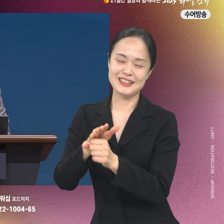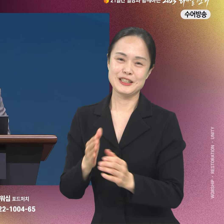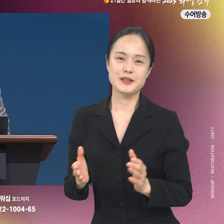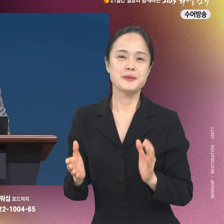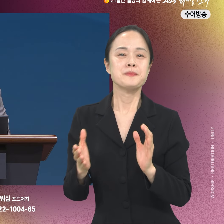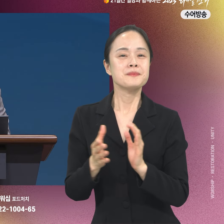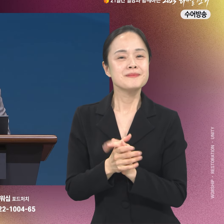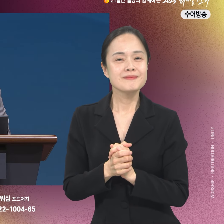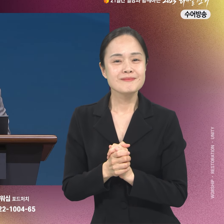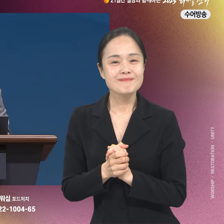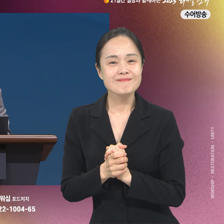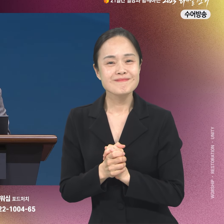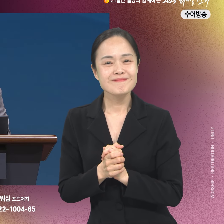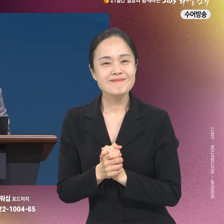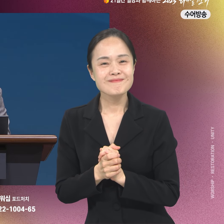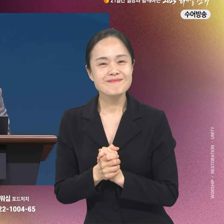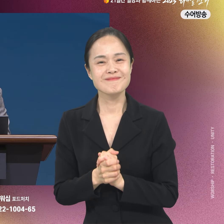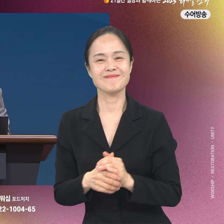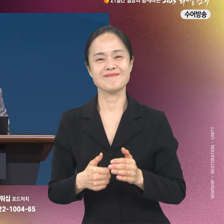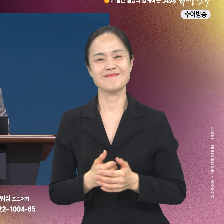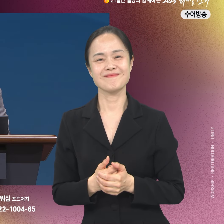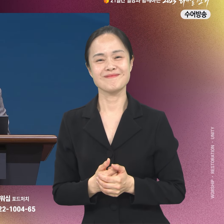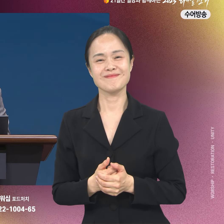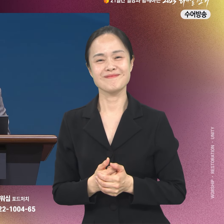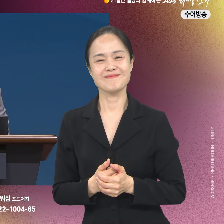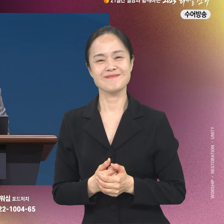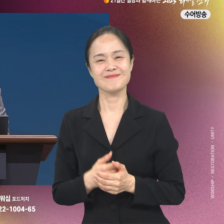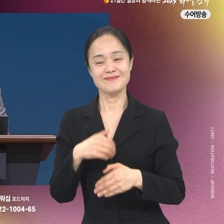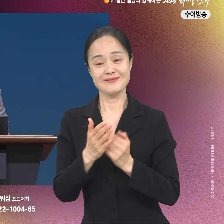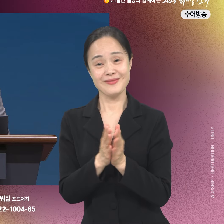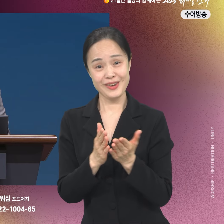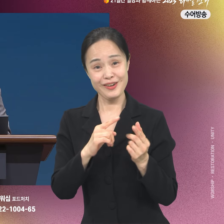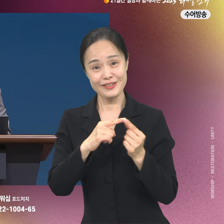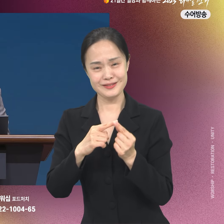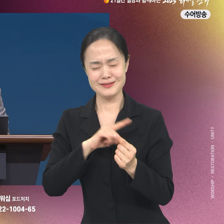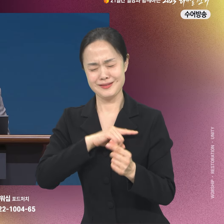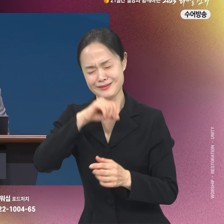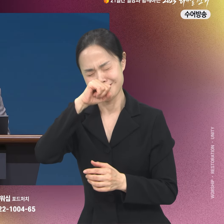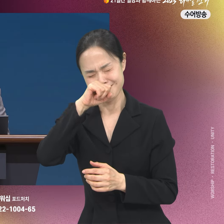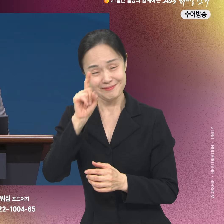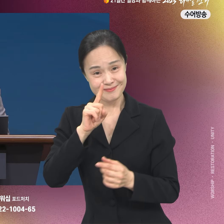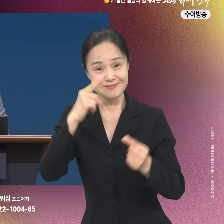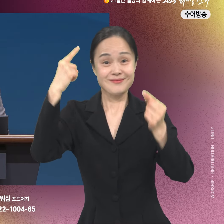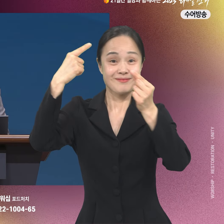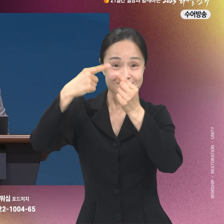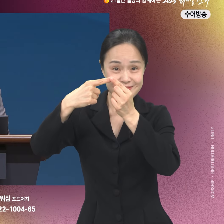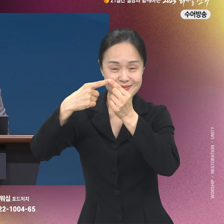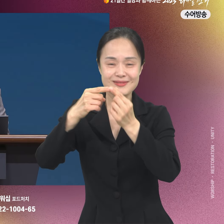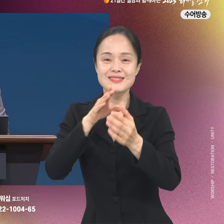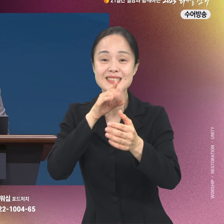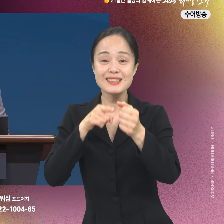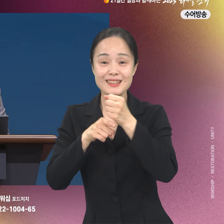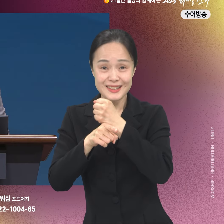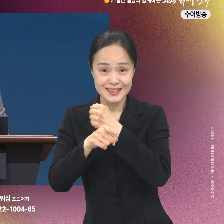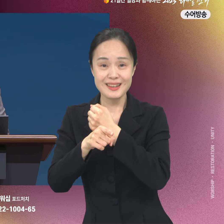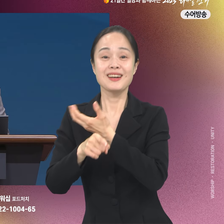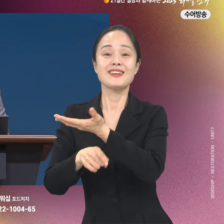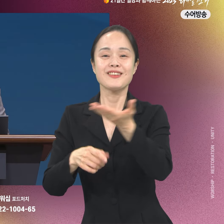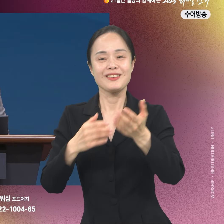말씀 시작 전에 제가 제일 좋아하는 문구는 진리가 너희를 자유케 하리라는데요.